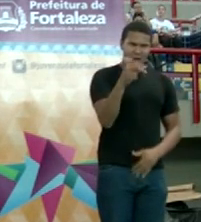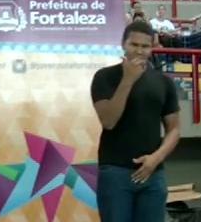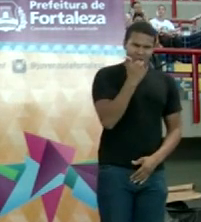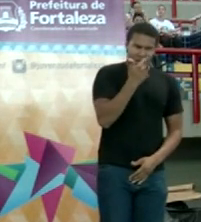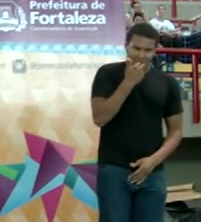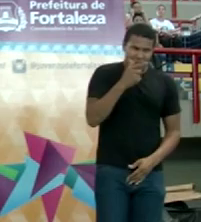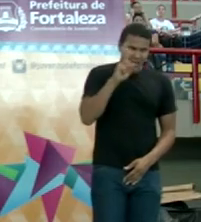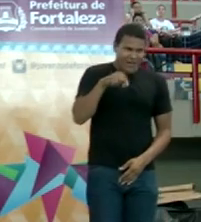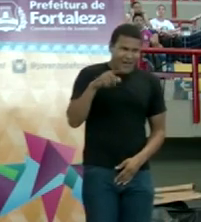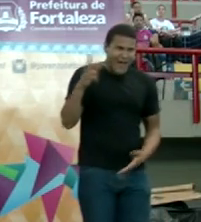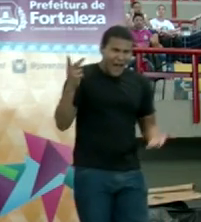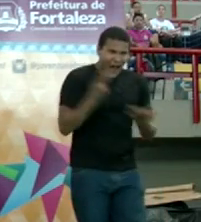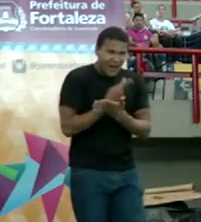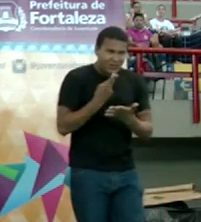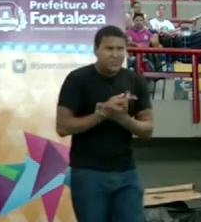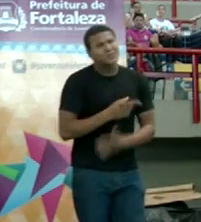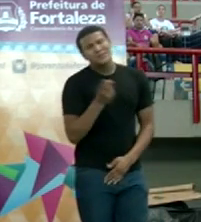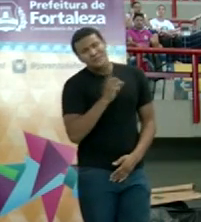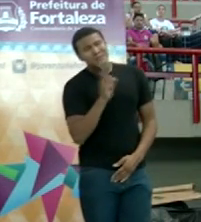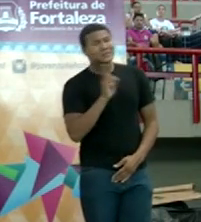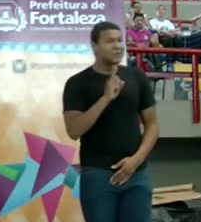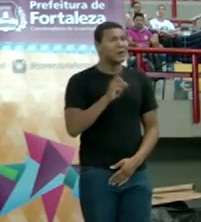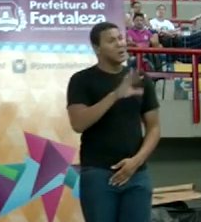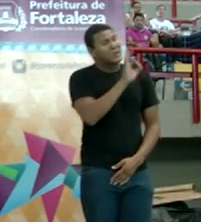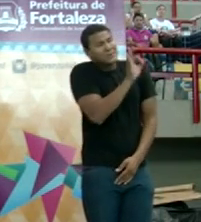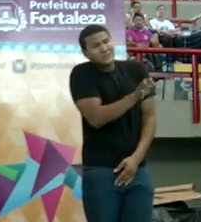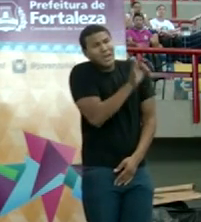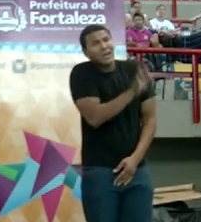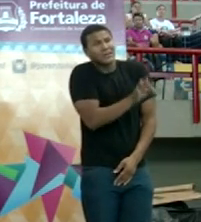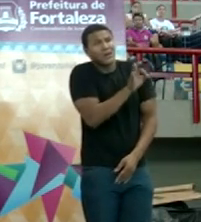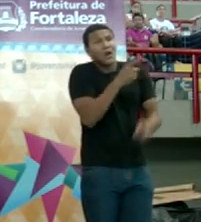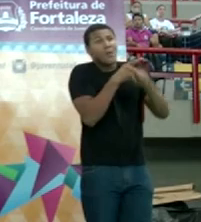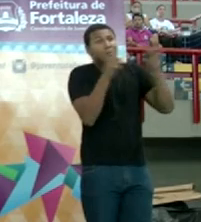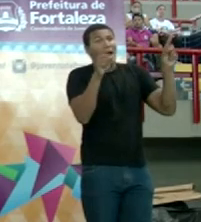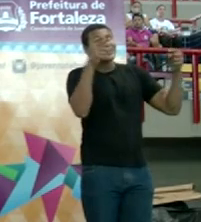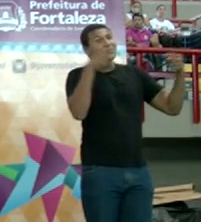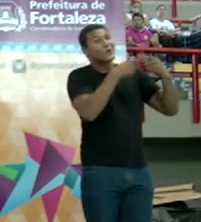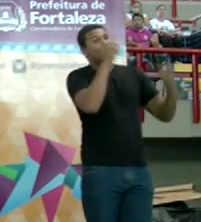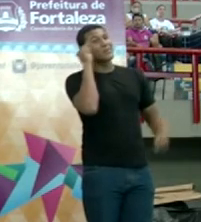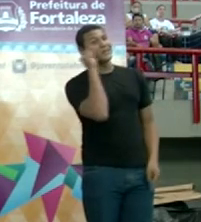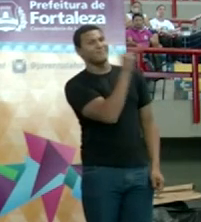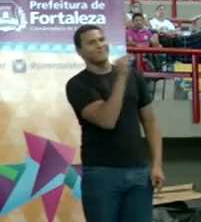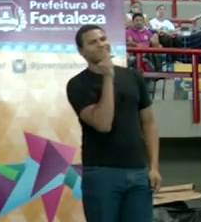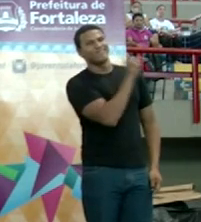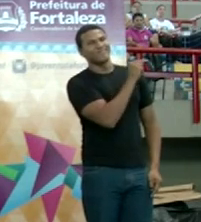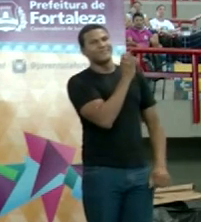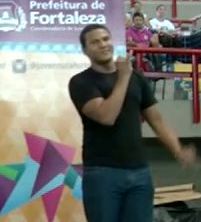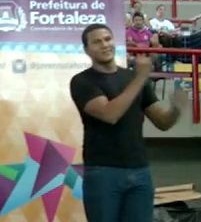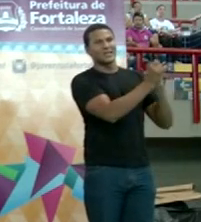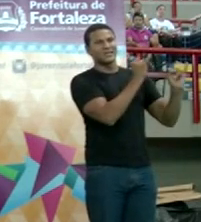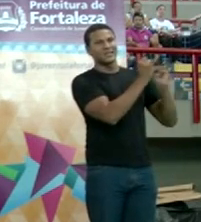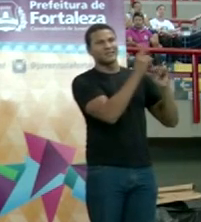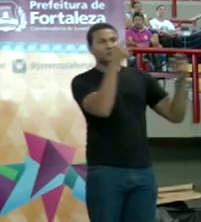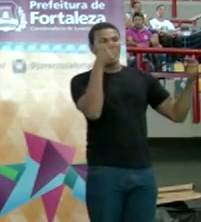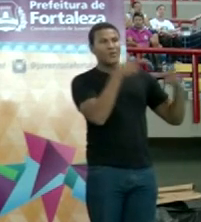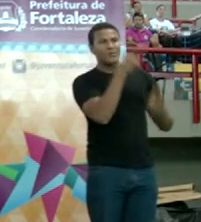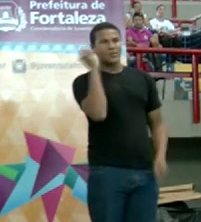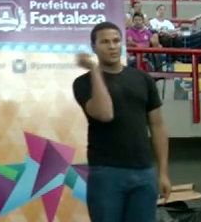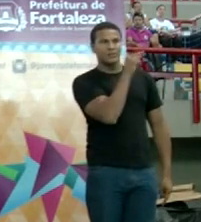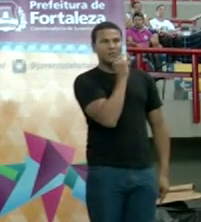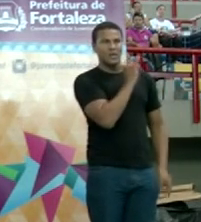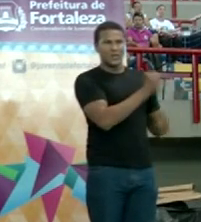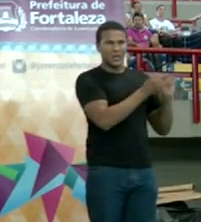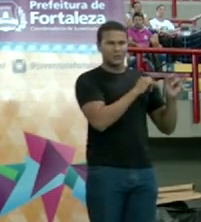Ela é corretíssima. Agora, ela é correta para o espaço para o qual ela foi criada, que é o